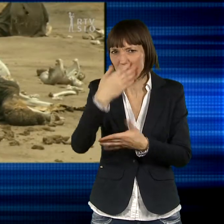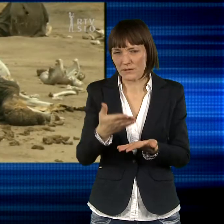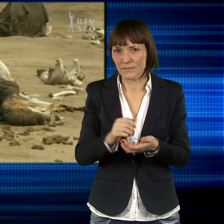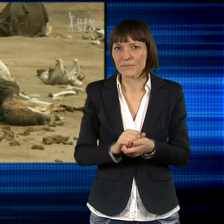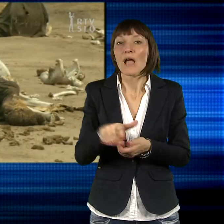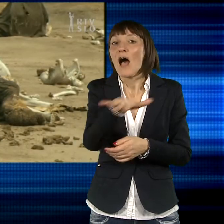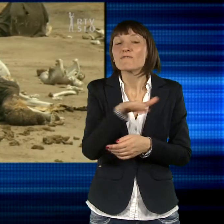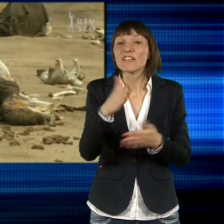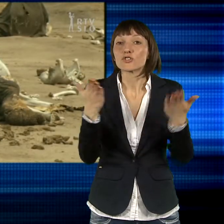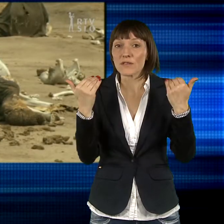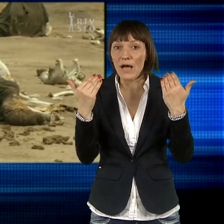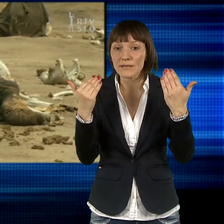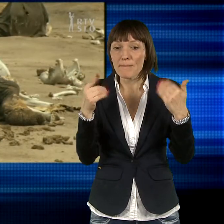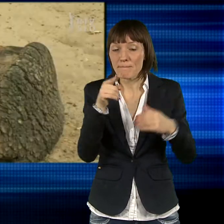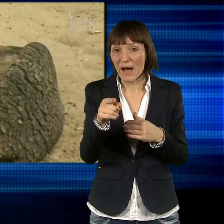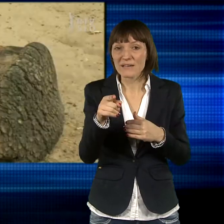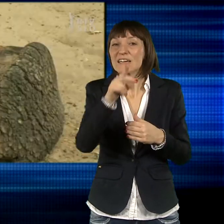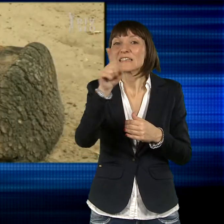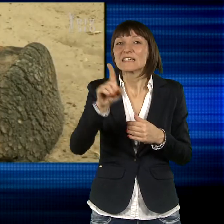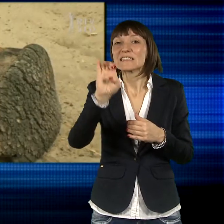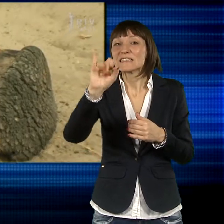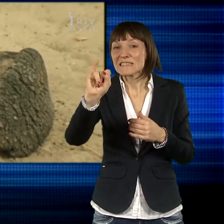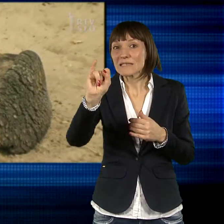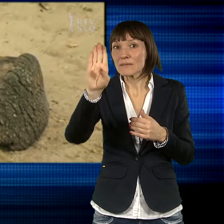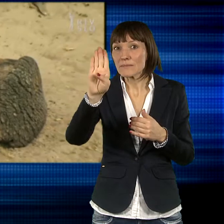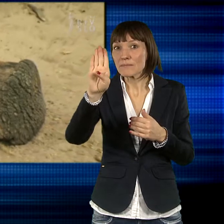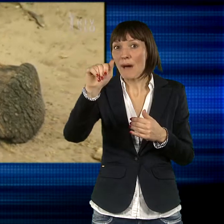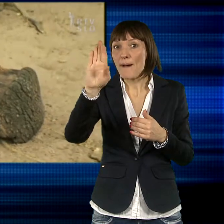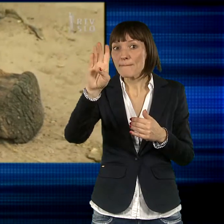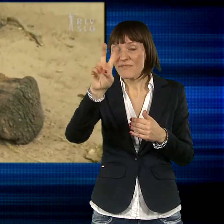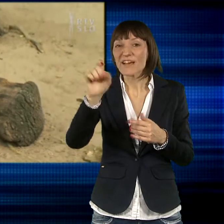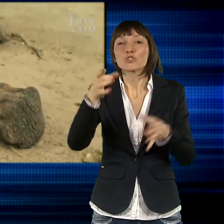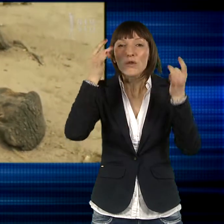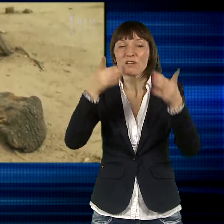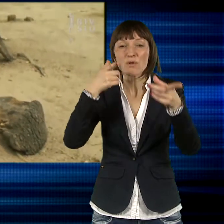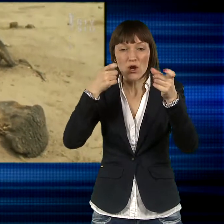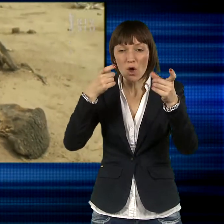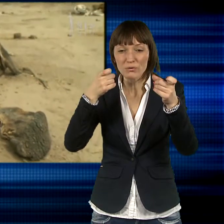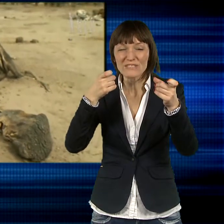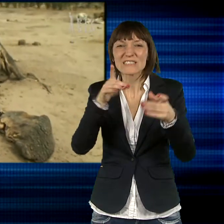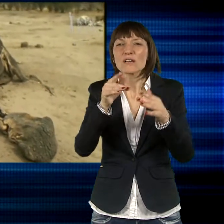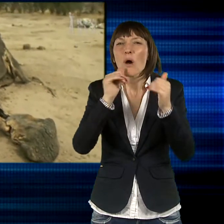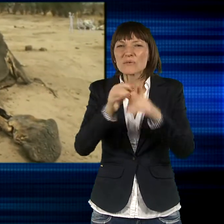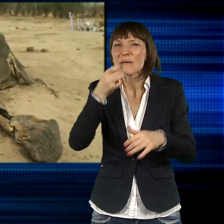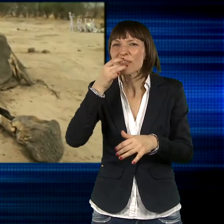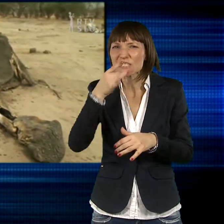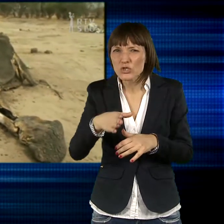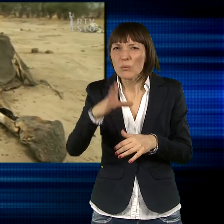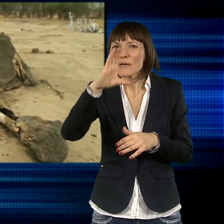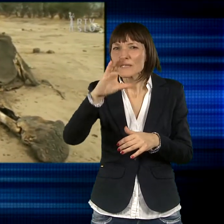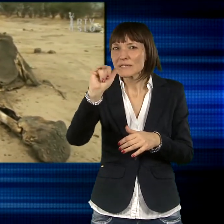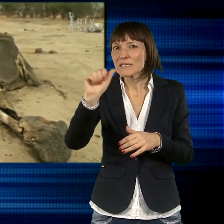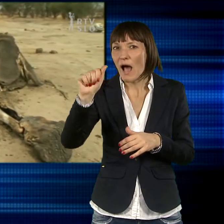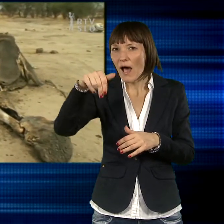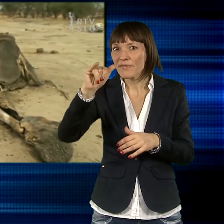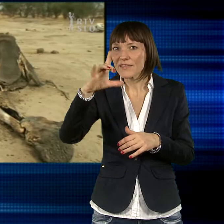pokvarjenosti človeka. V nacionalnem parku Hwange v Zimbabveju na jugu Afrike so divji lovci z industrijskim cianidom, ki se uporablja